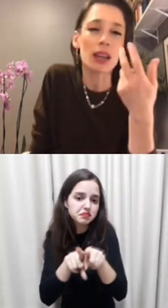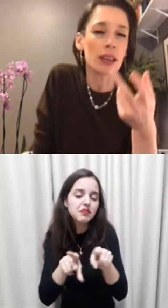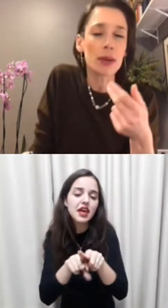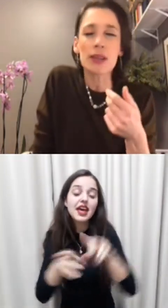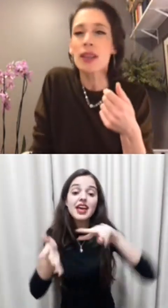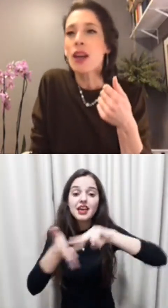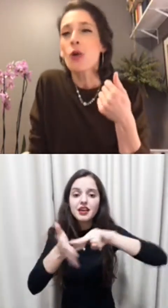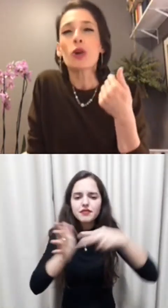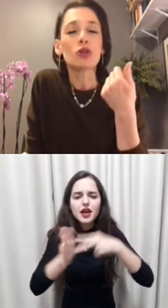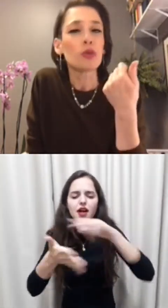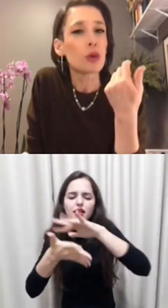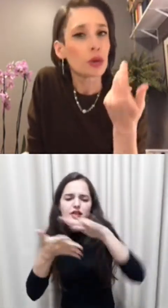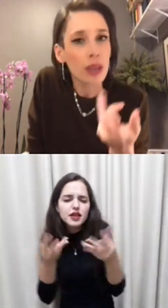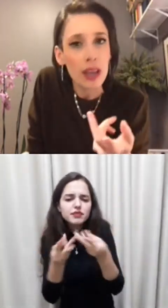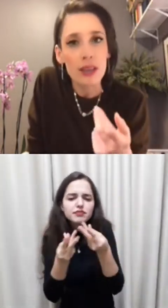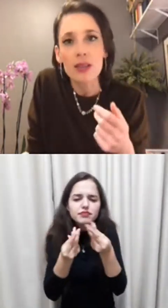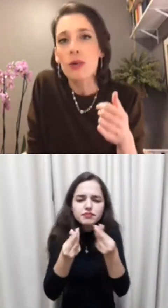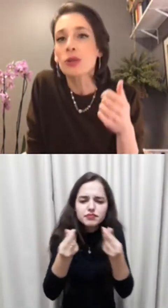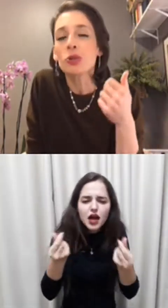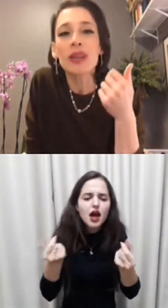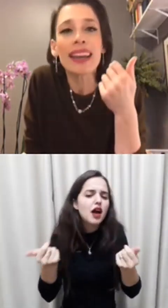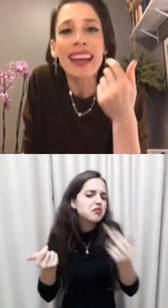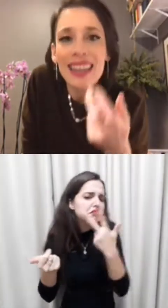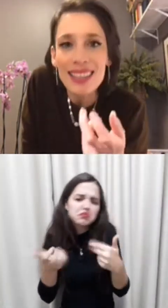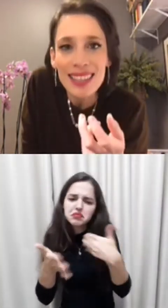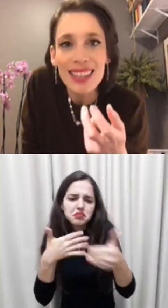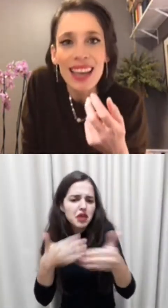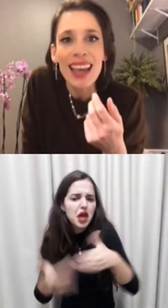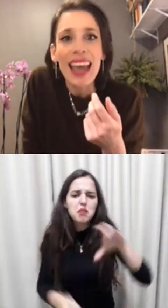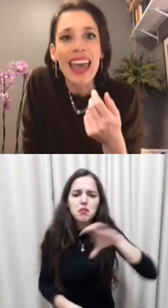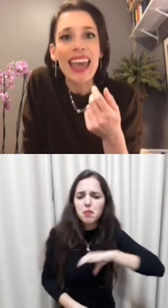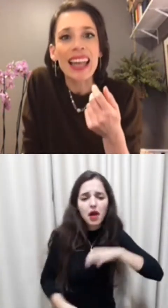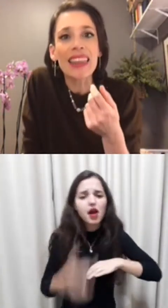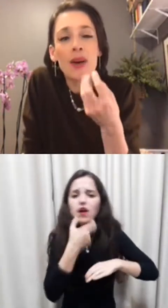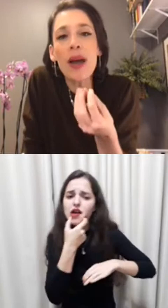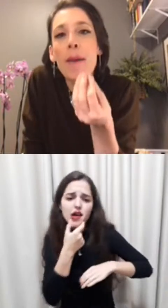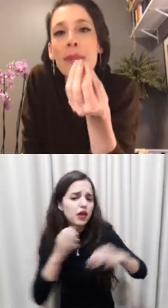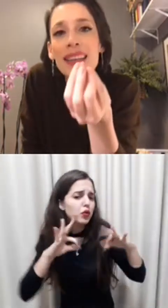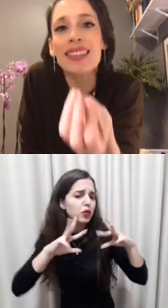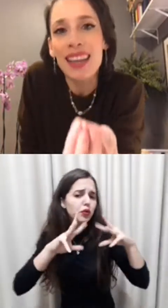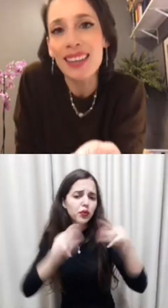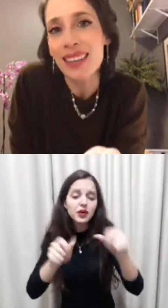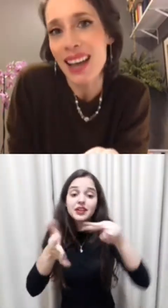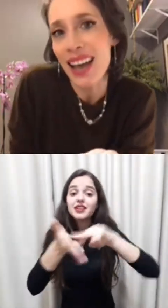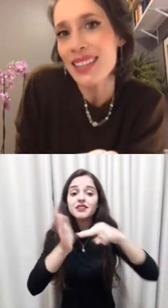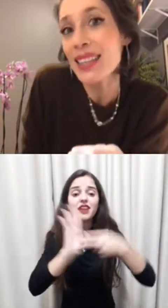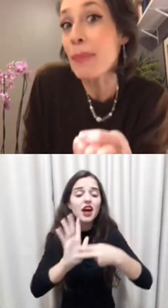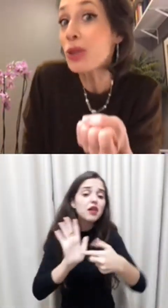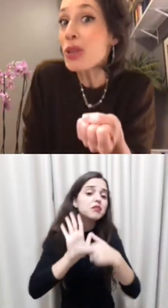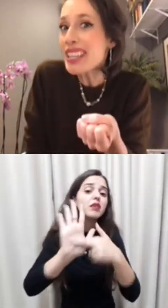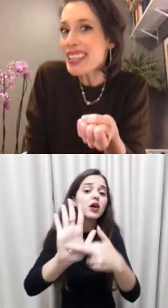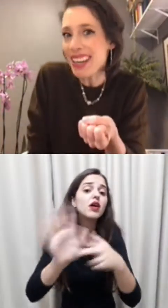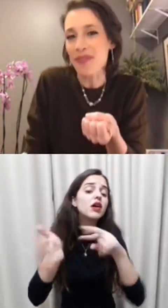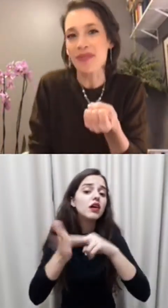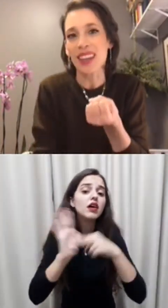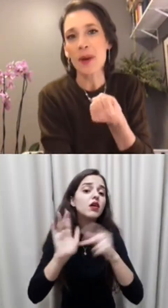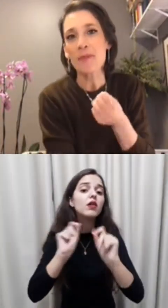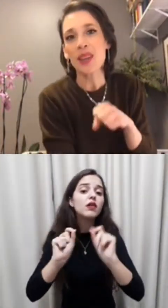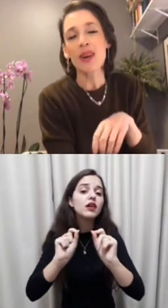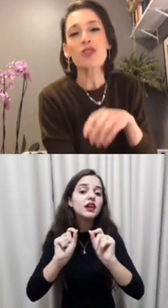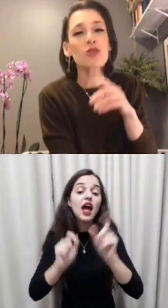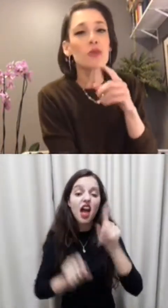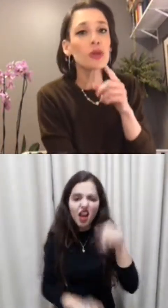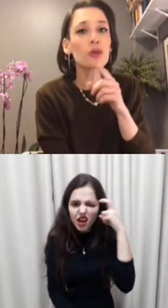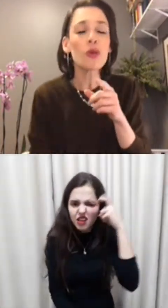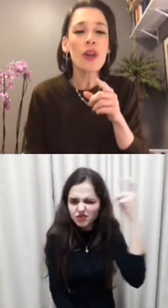na Libras, quanto no português, quanto no inglês, ela não representa sabedoria, né? Eu